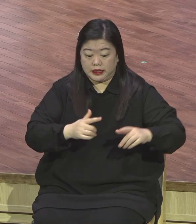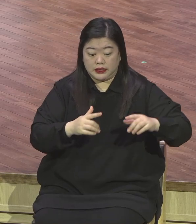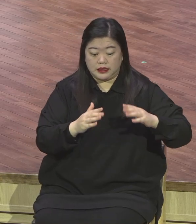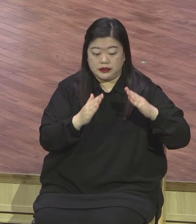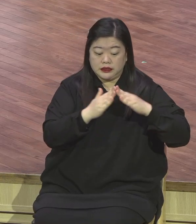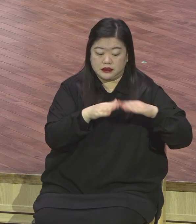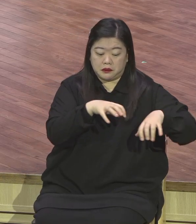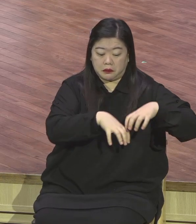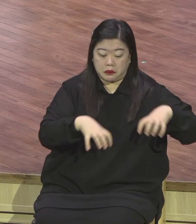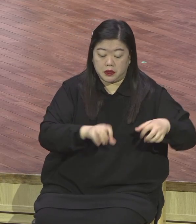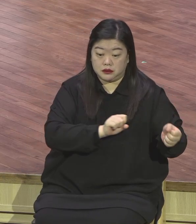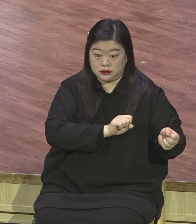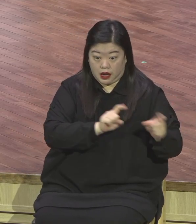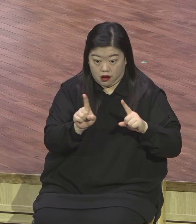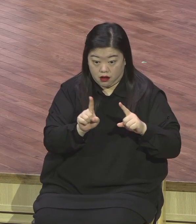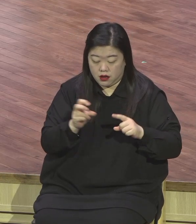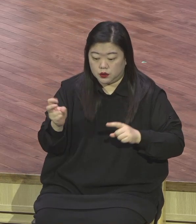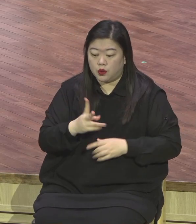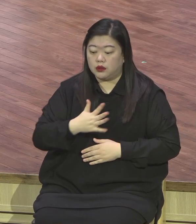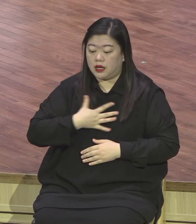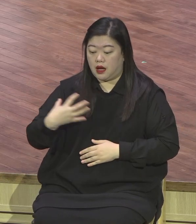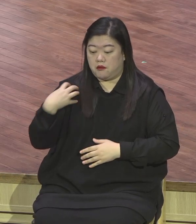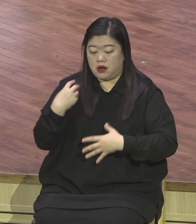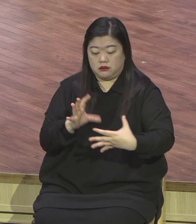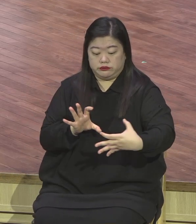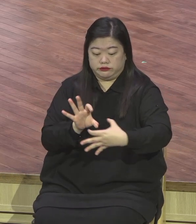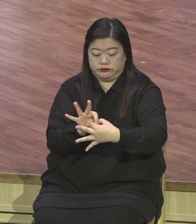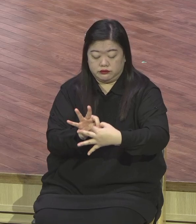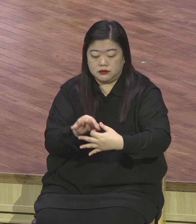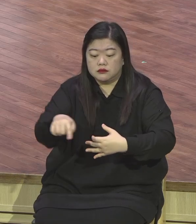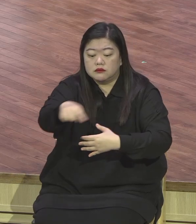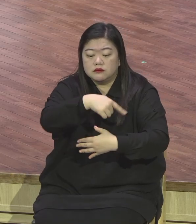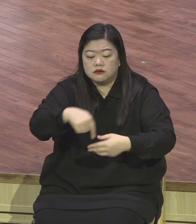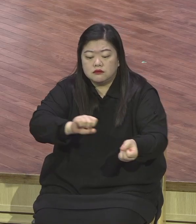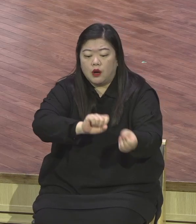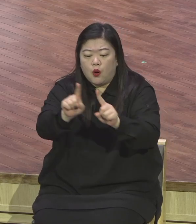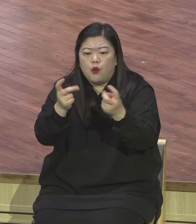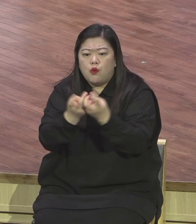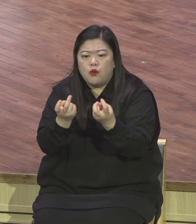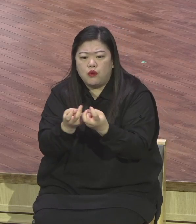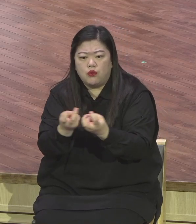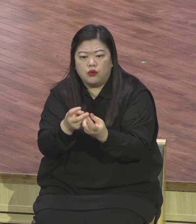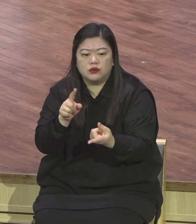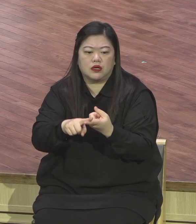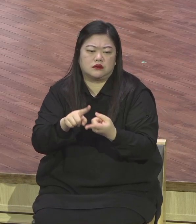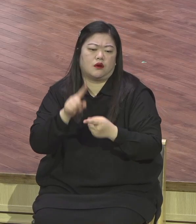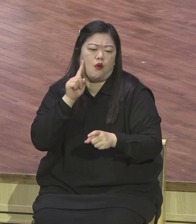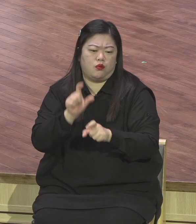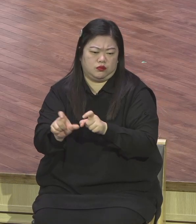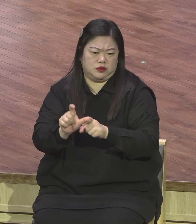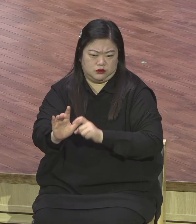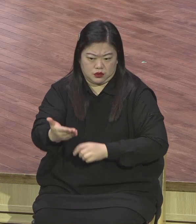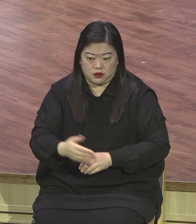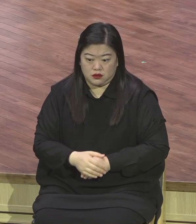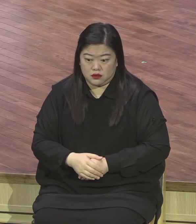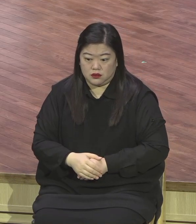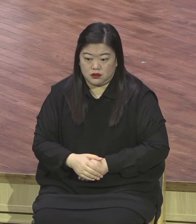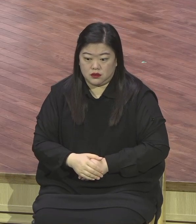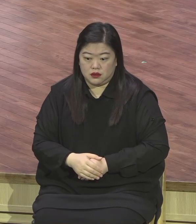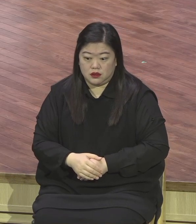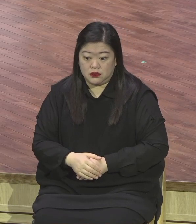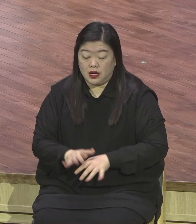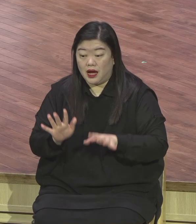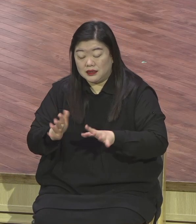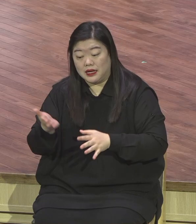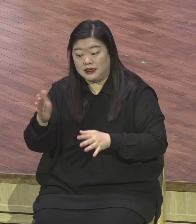내게 맡겨있는 각 기관 각 부서 이걸 부실 것인가 어떻게 하면 한 생명이라도